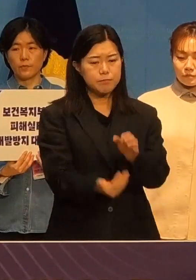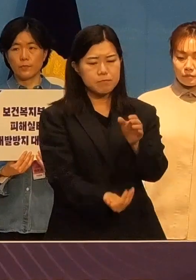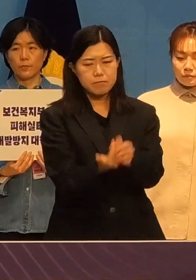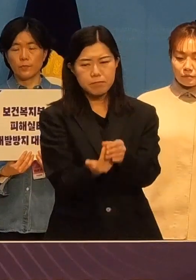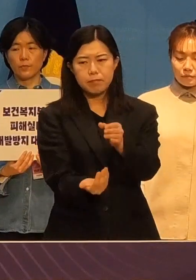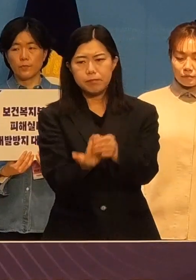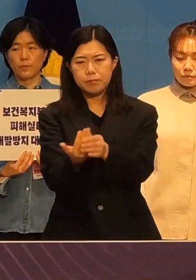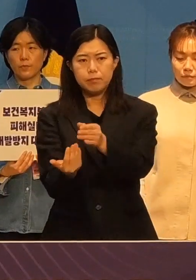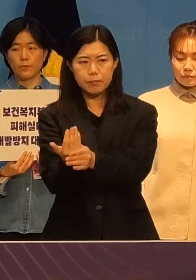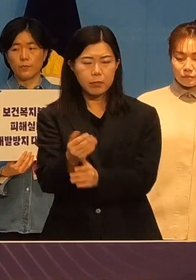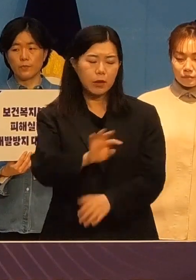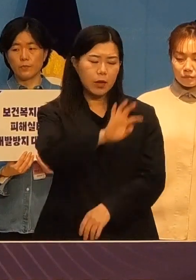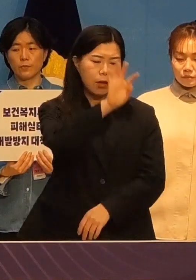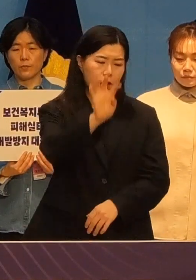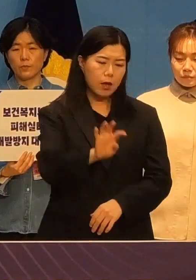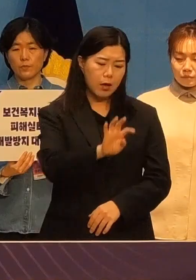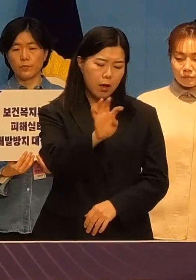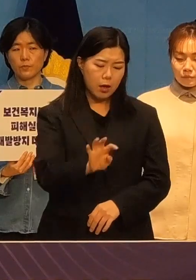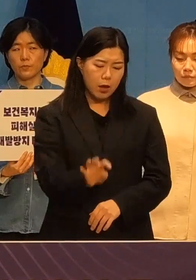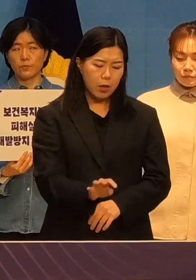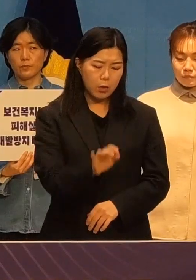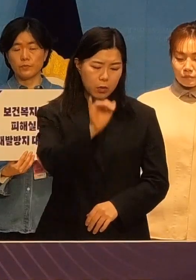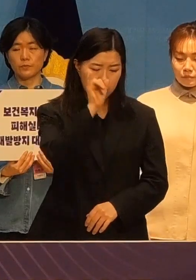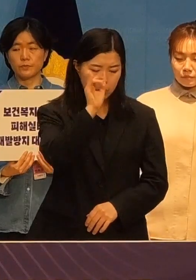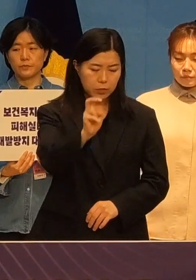무수히 반복되어 왔을지,